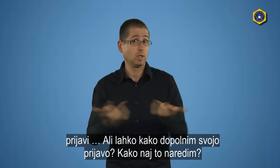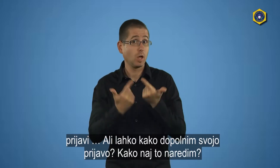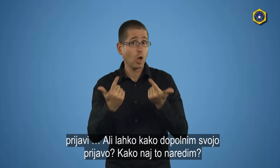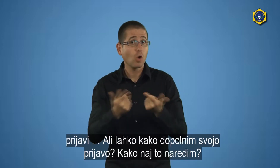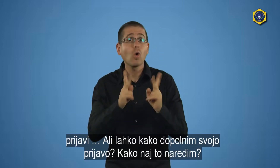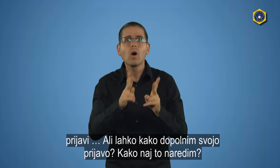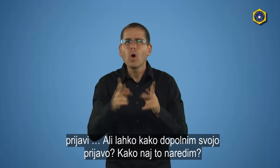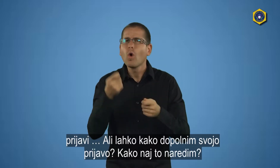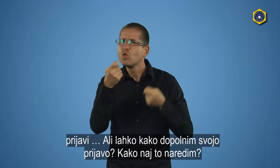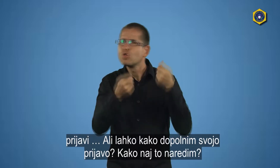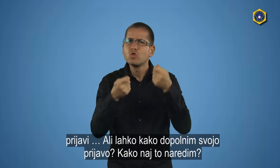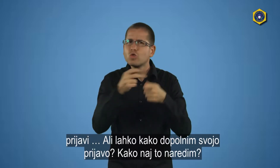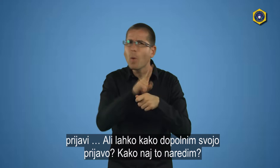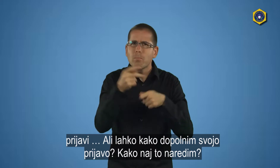lahko dopolnim svojo prijavo?